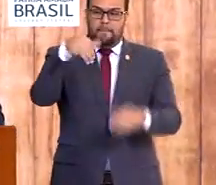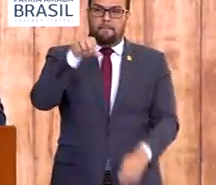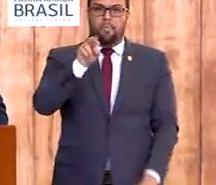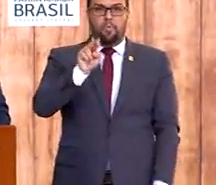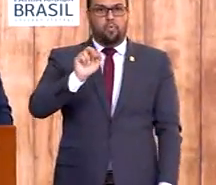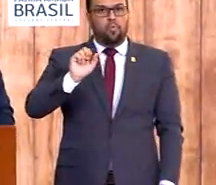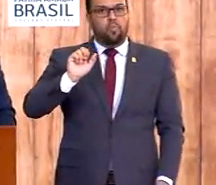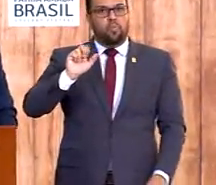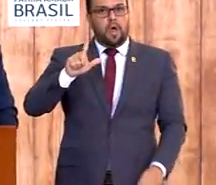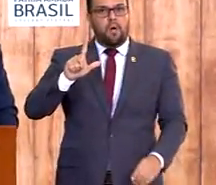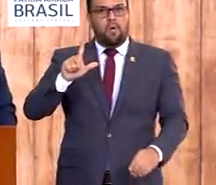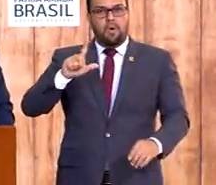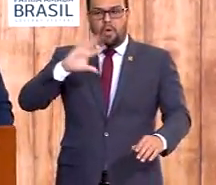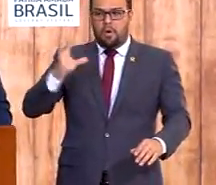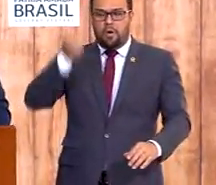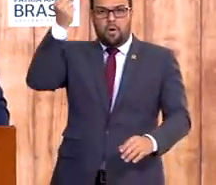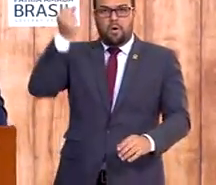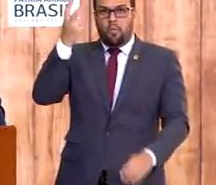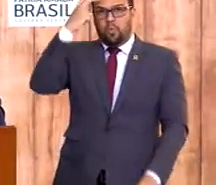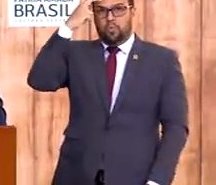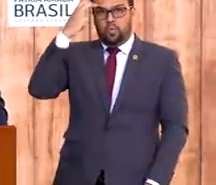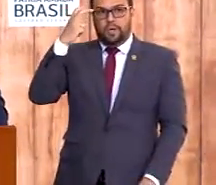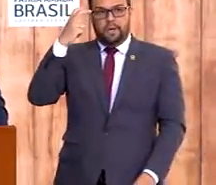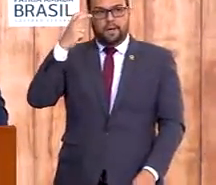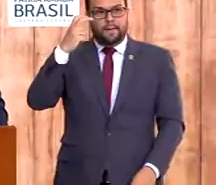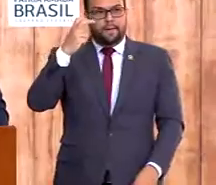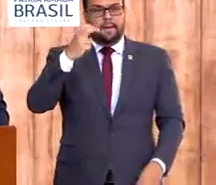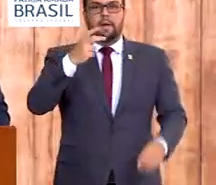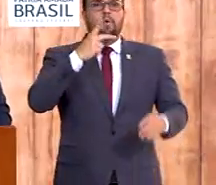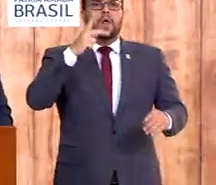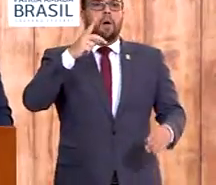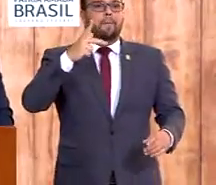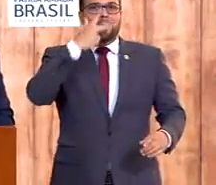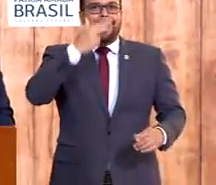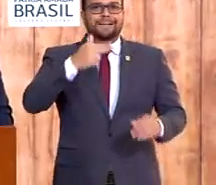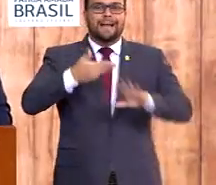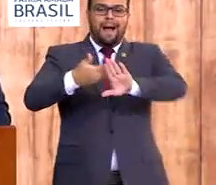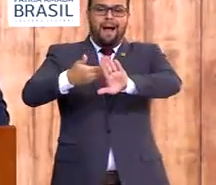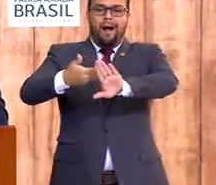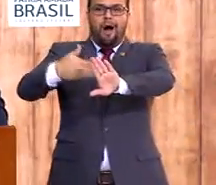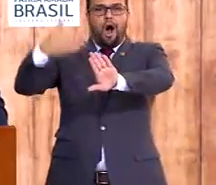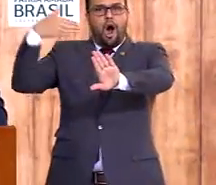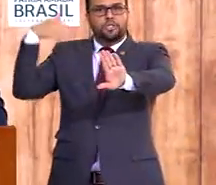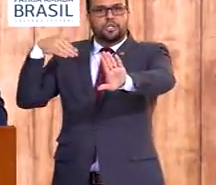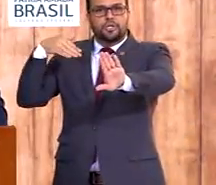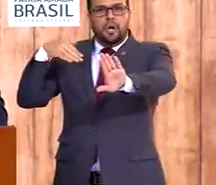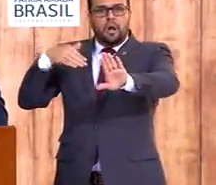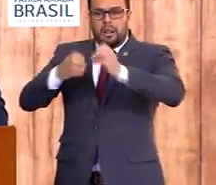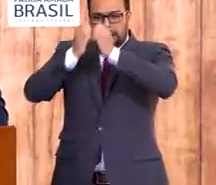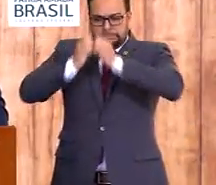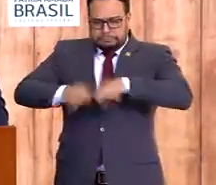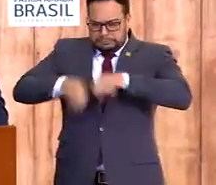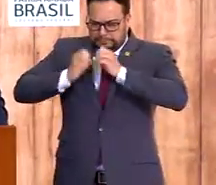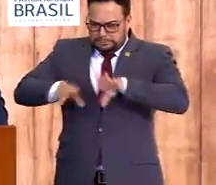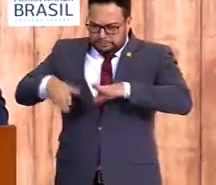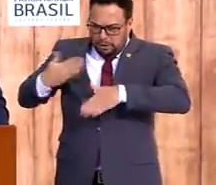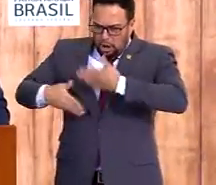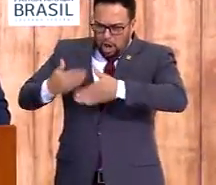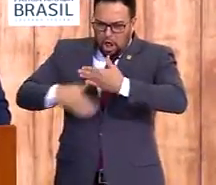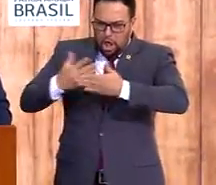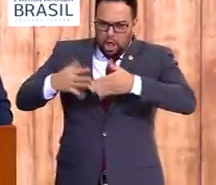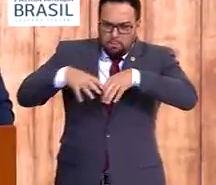resgatamos a cultura do sequestro político e ideológico que tu minou os recursos públicos durante décadas